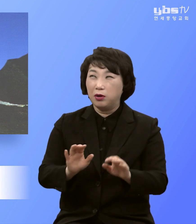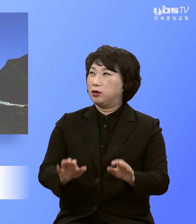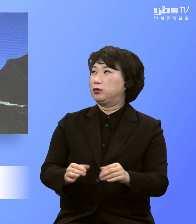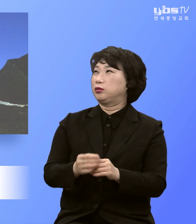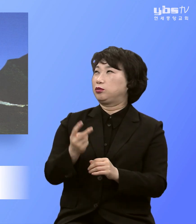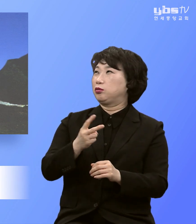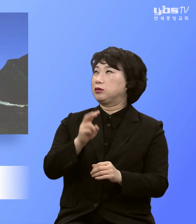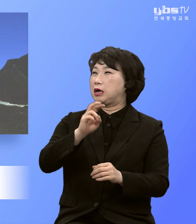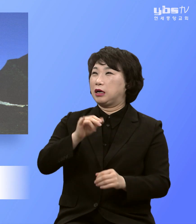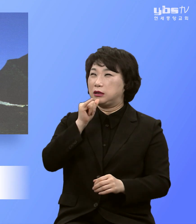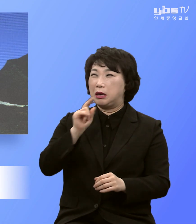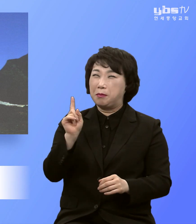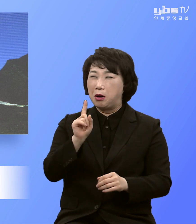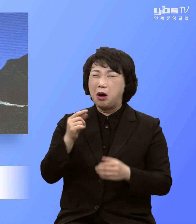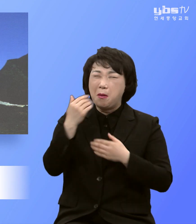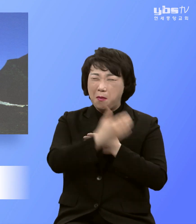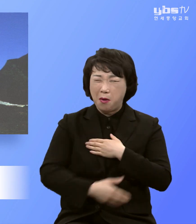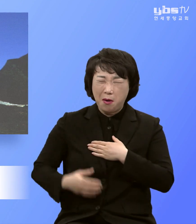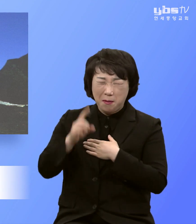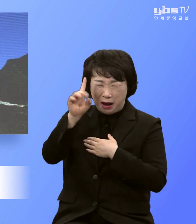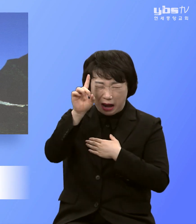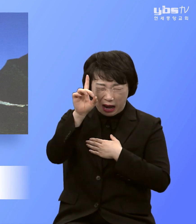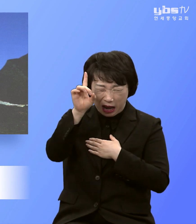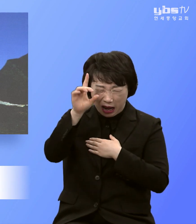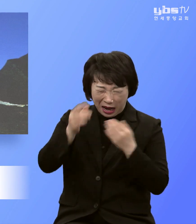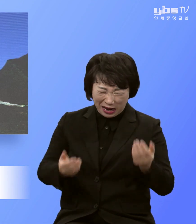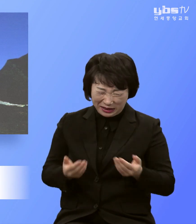몸 밖에